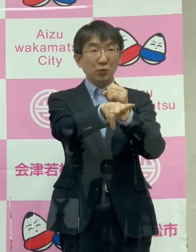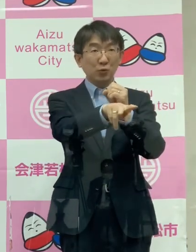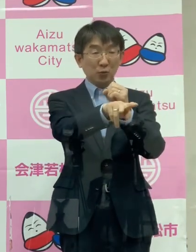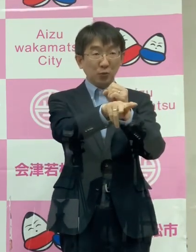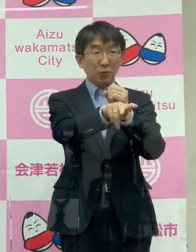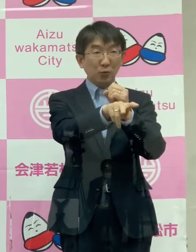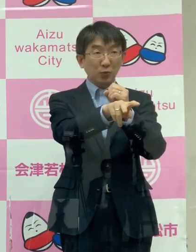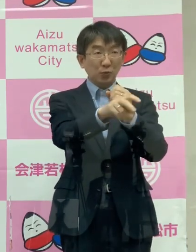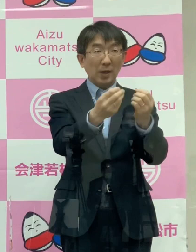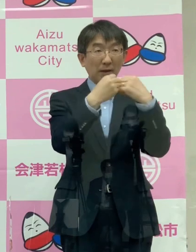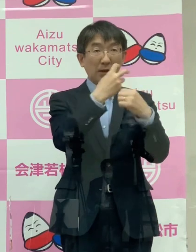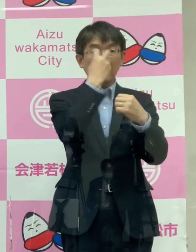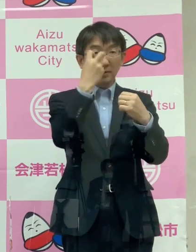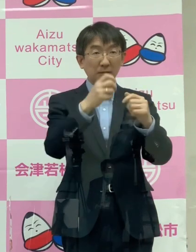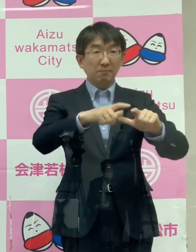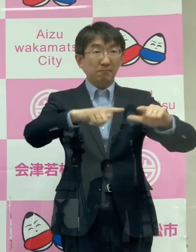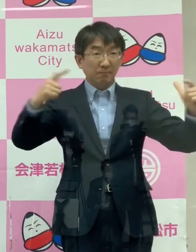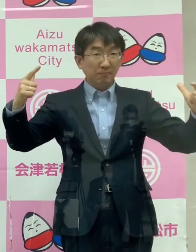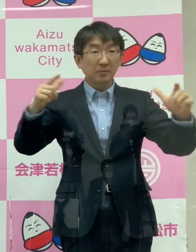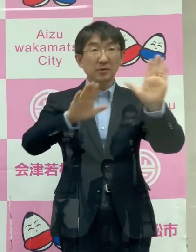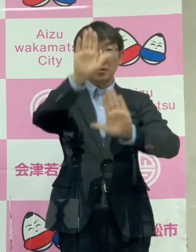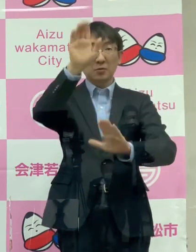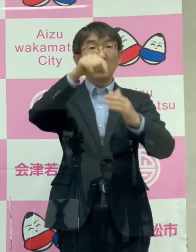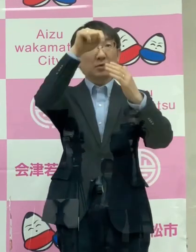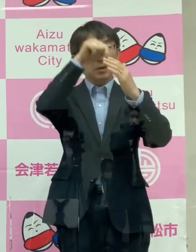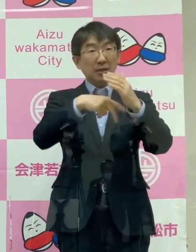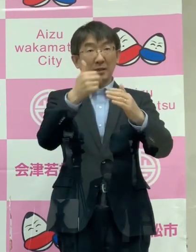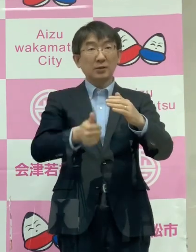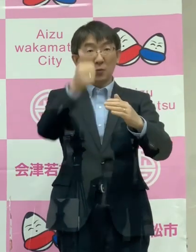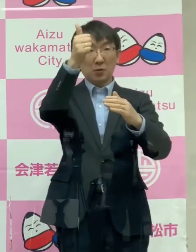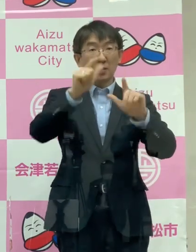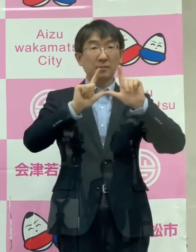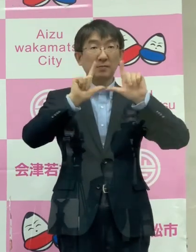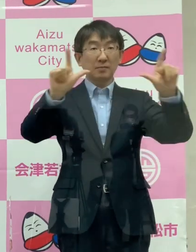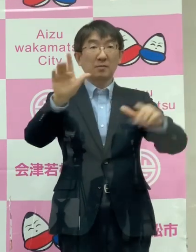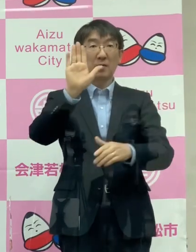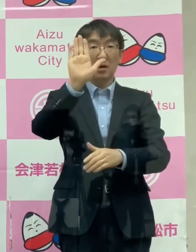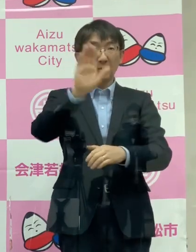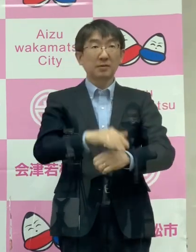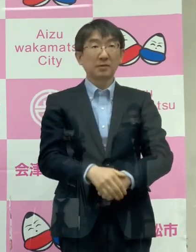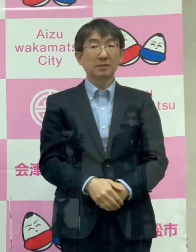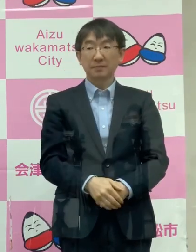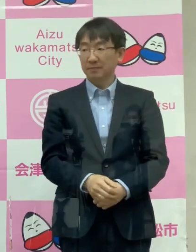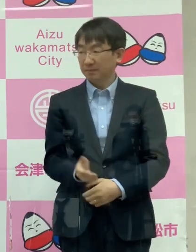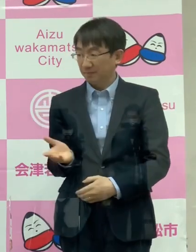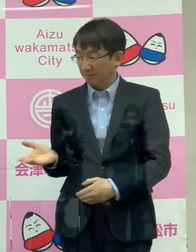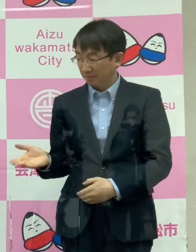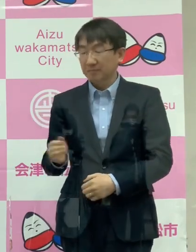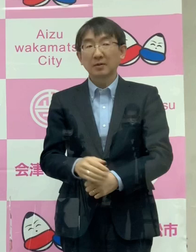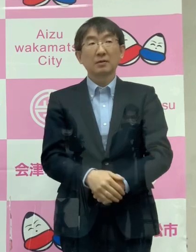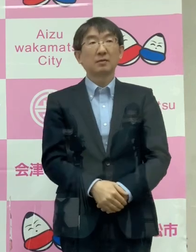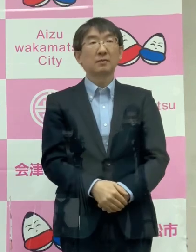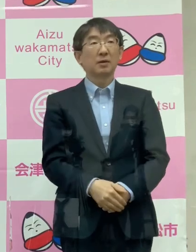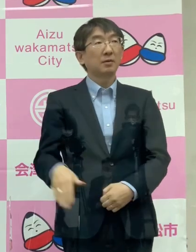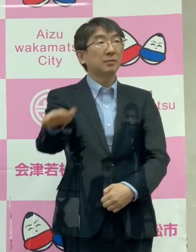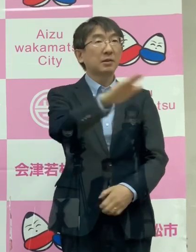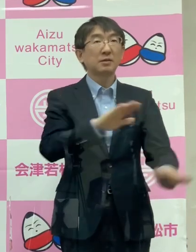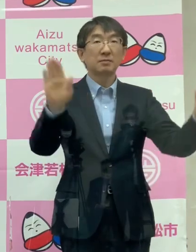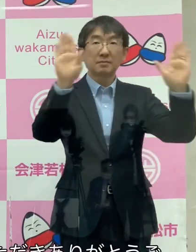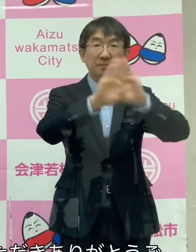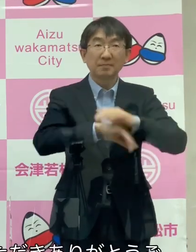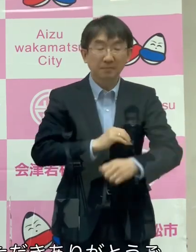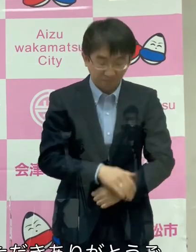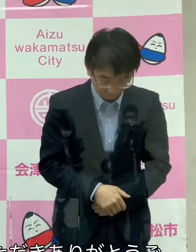増加していることを踏まえた、市の対応について、市長より説明を申し上げます。それではお願いします。 はい、皆さんおはようござい